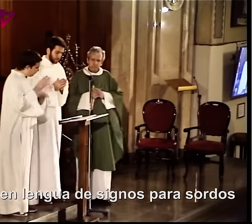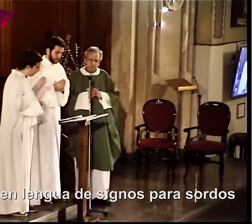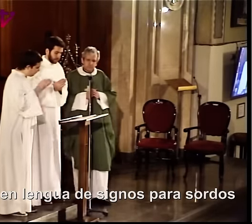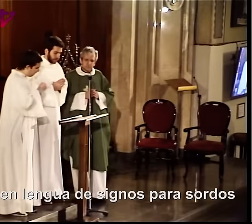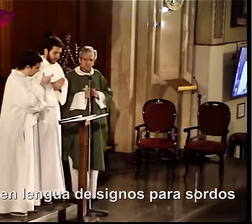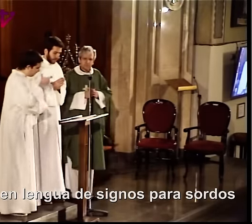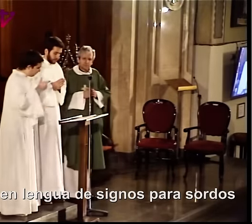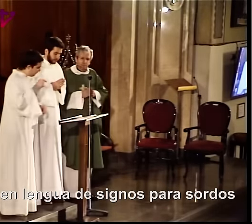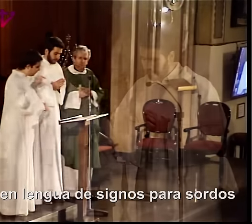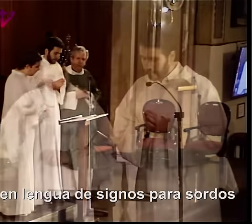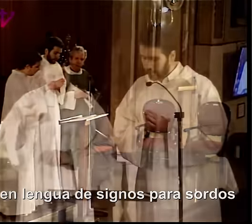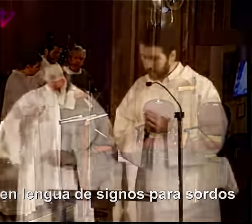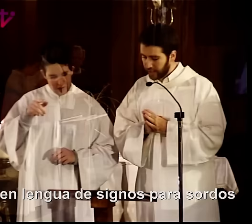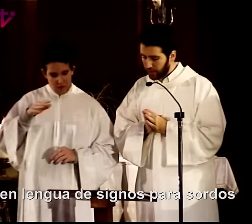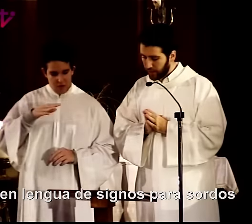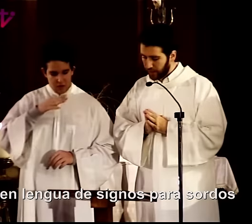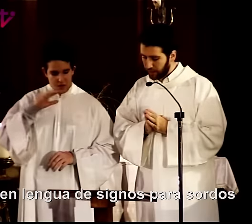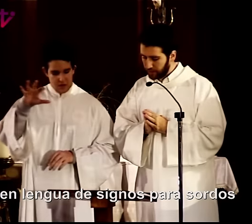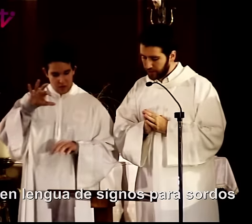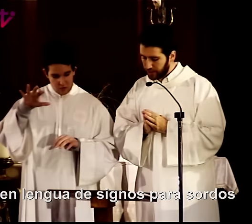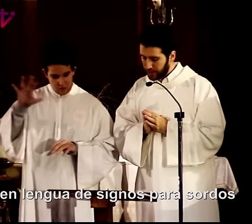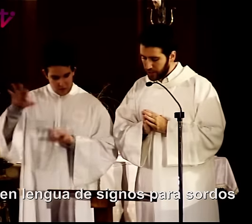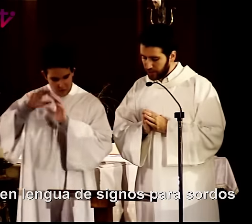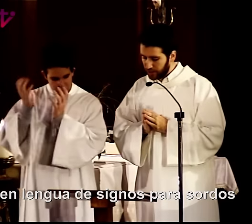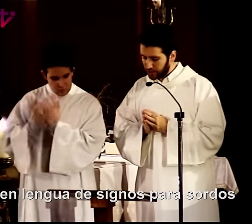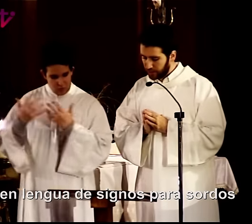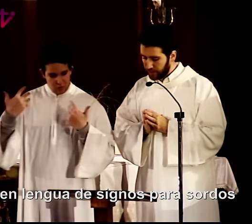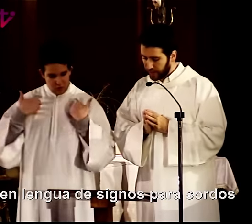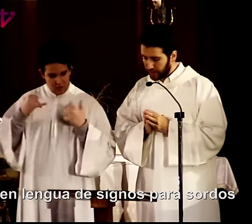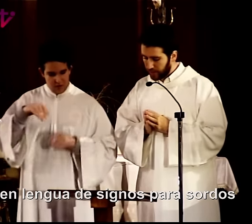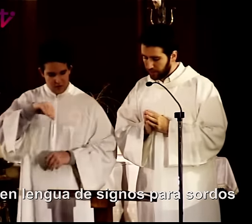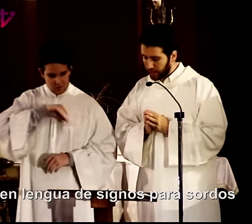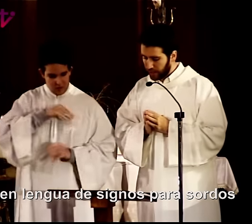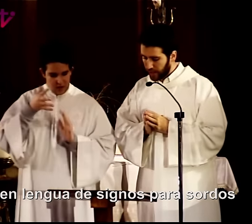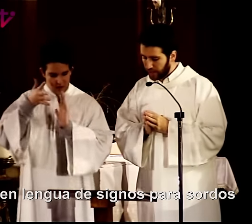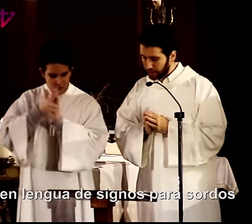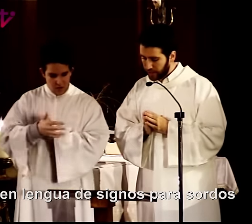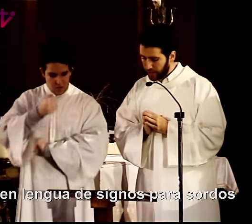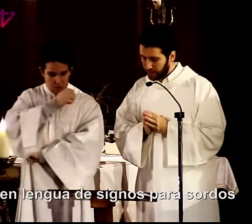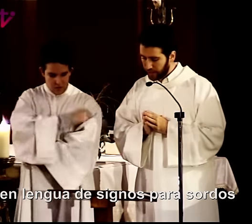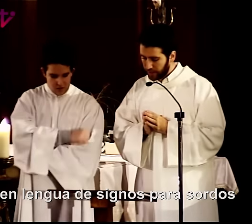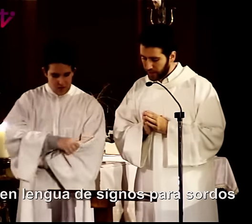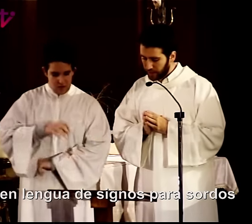Por todos aquellos que en cualquier lugar del mundo sufren y mueren a causa de la pobreza y del